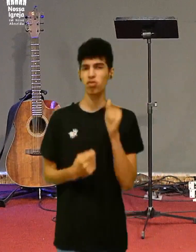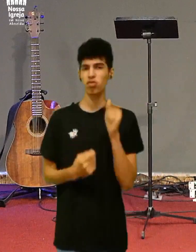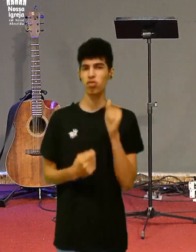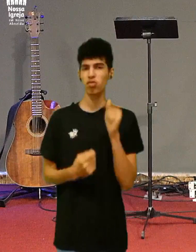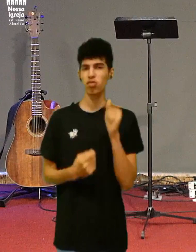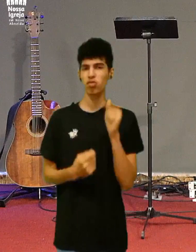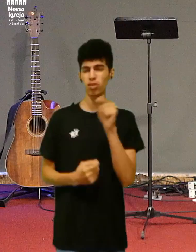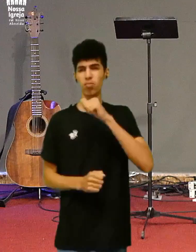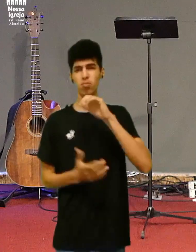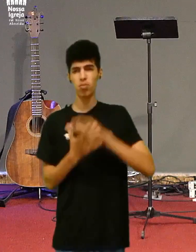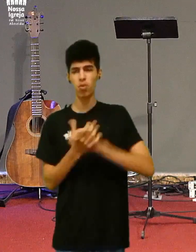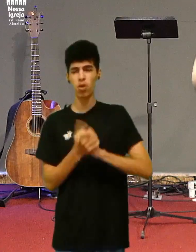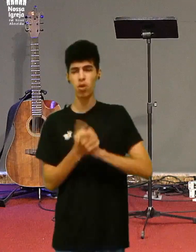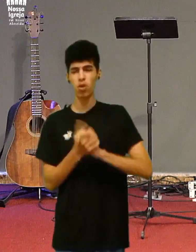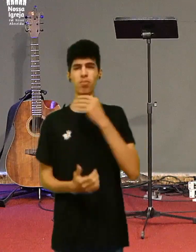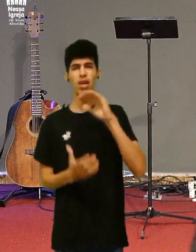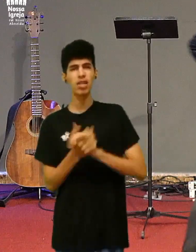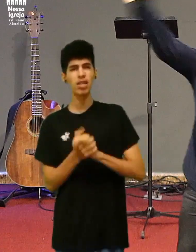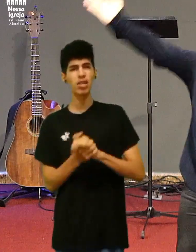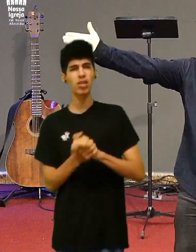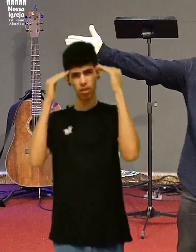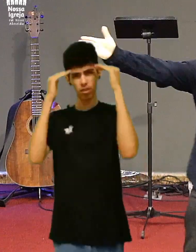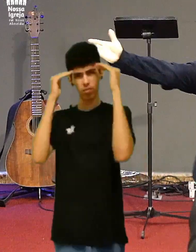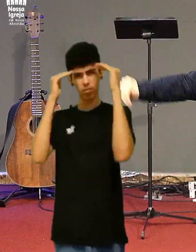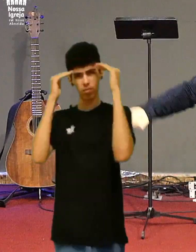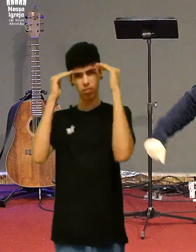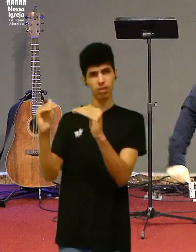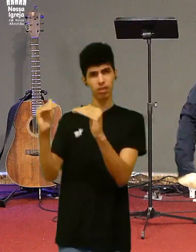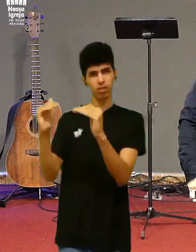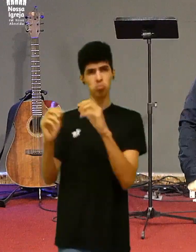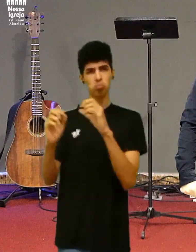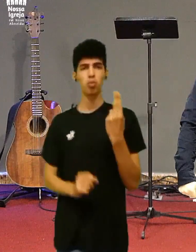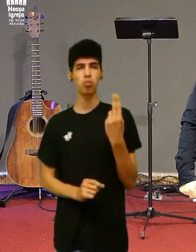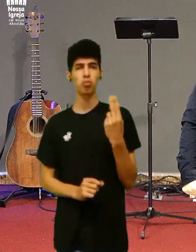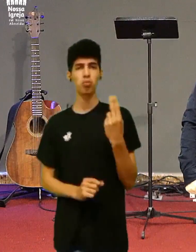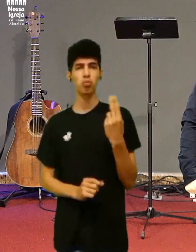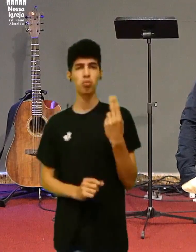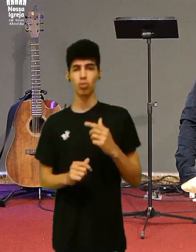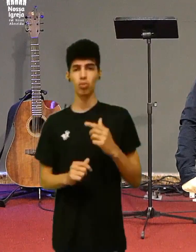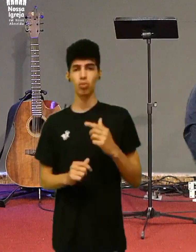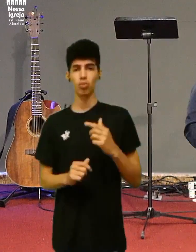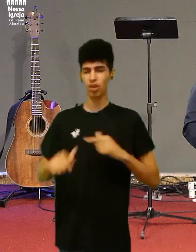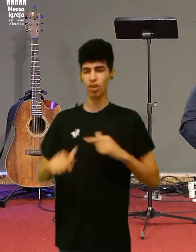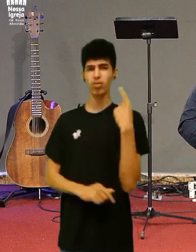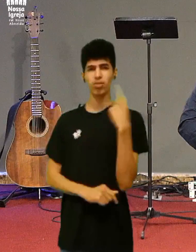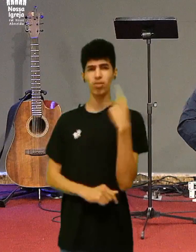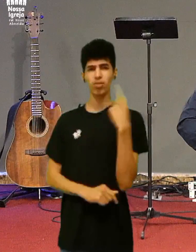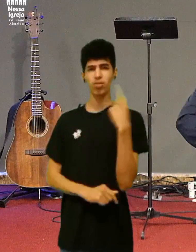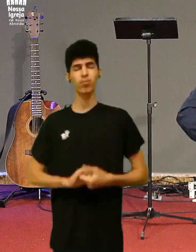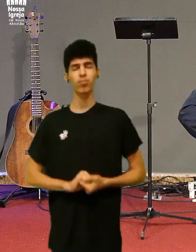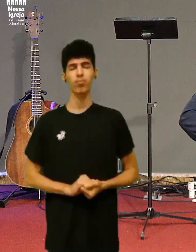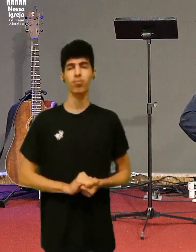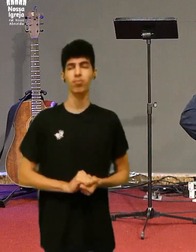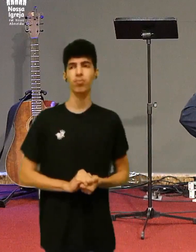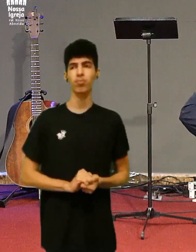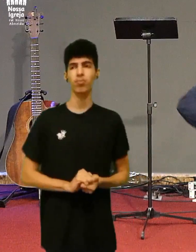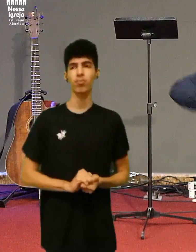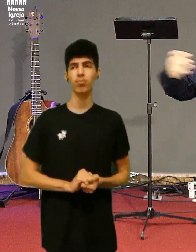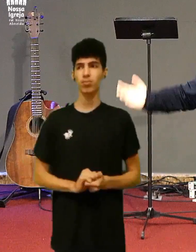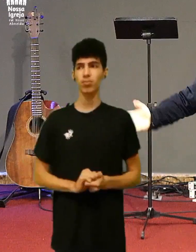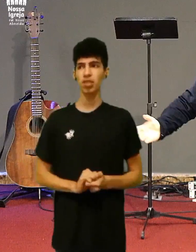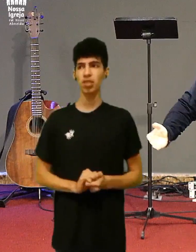trata os seus filhos, como você é lá no seu serviço. Pessoas com uma aparência de